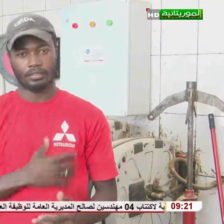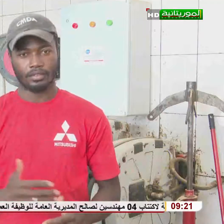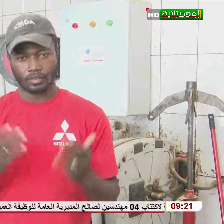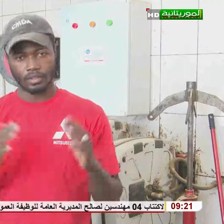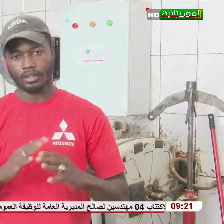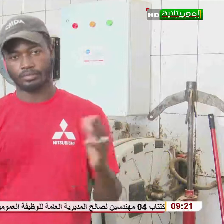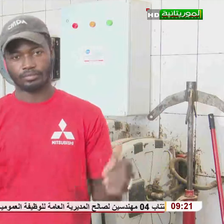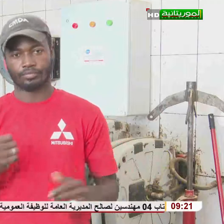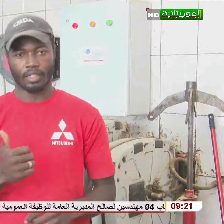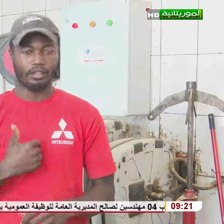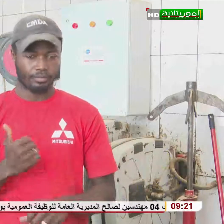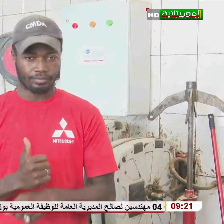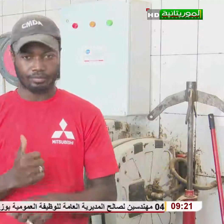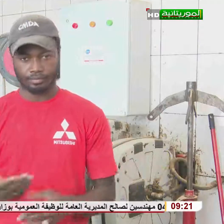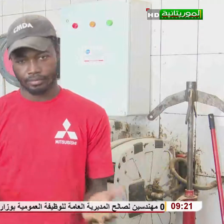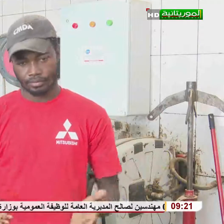أنا فعلا أصم،